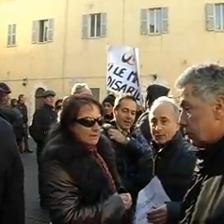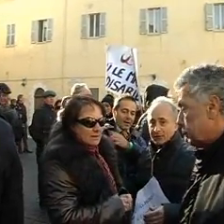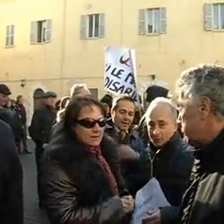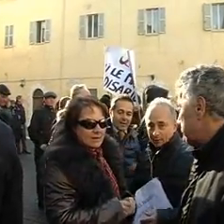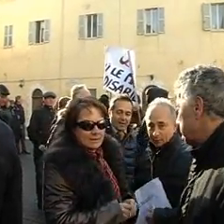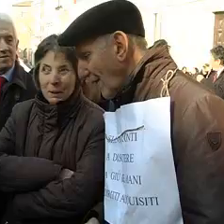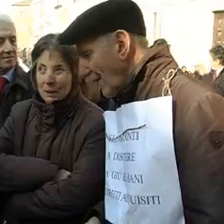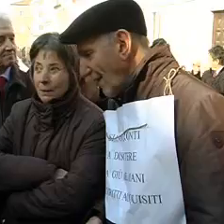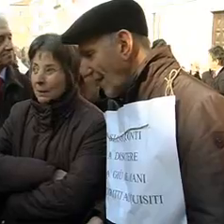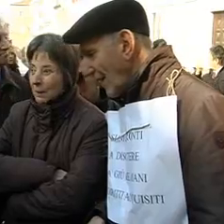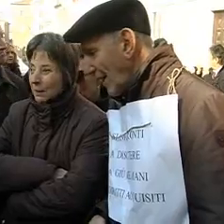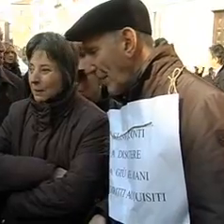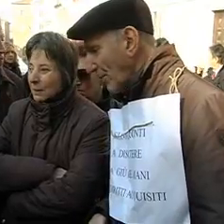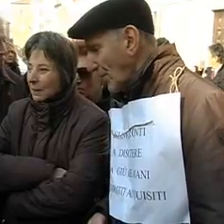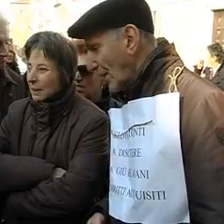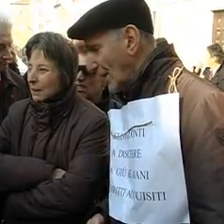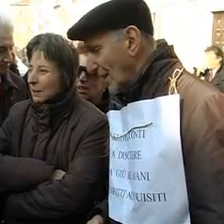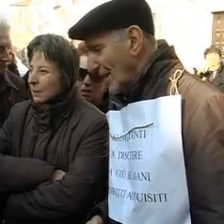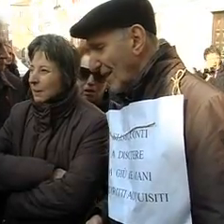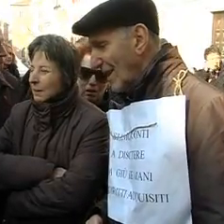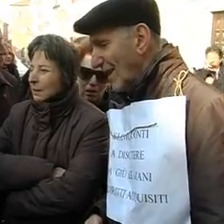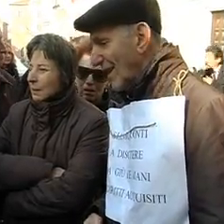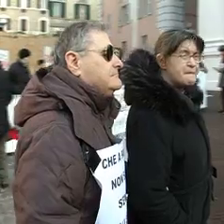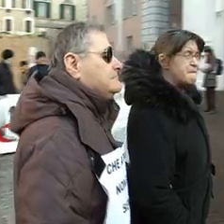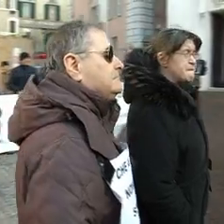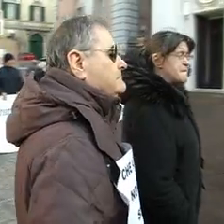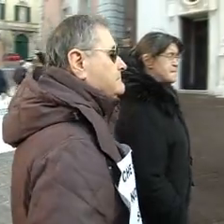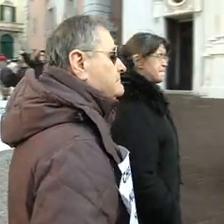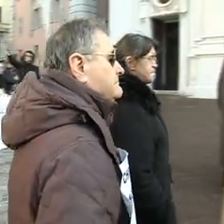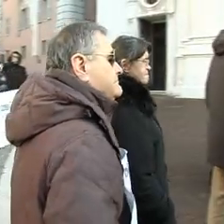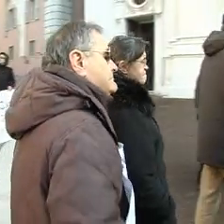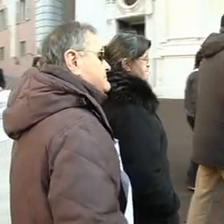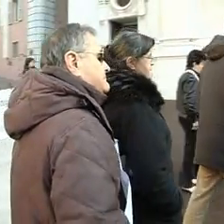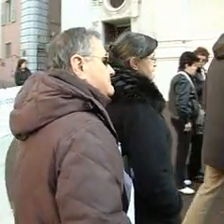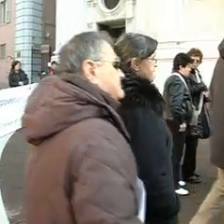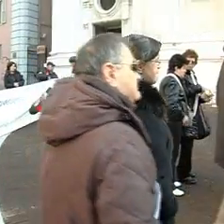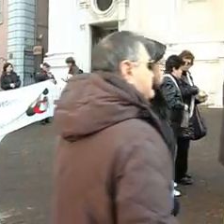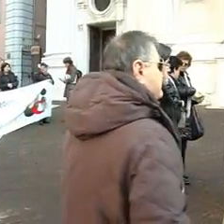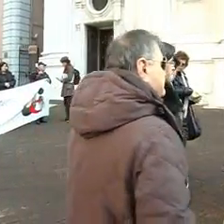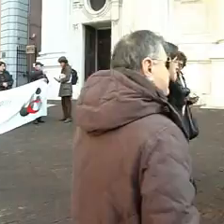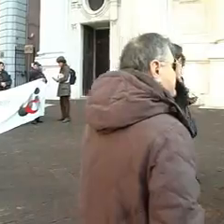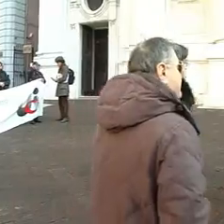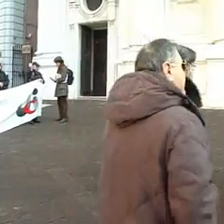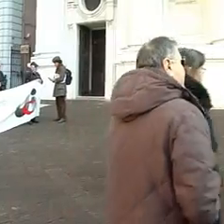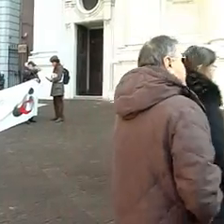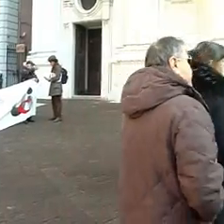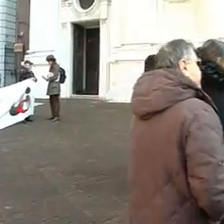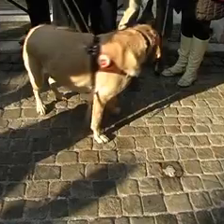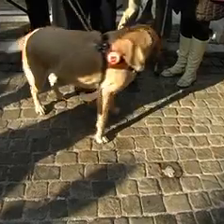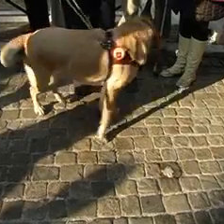amministrazioni regionali le indennità non bastino per tutti. Sono più di 6.000 i marchigiani non vedenti iscritti all'Unione Italiana Ciechi,